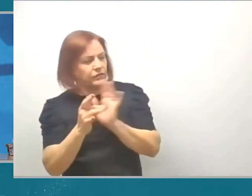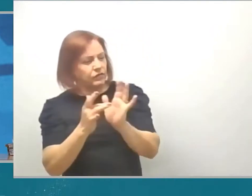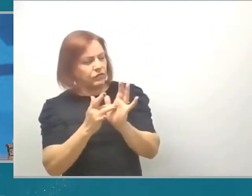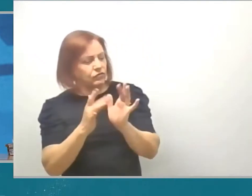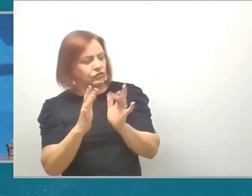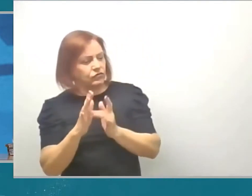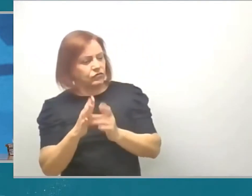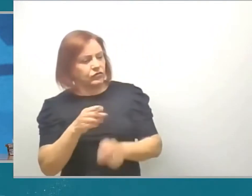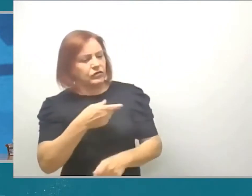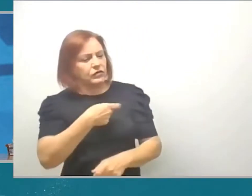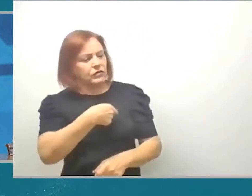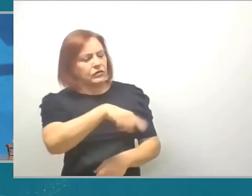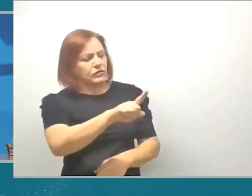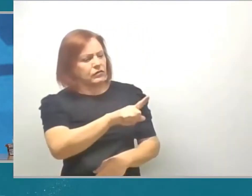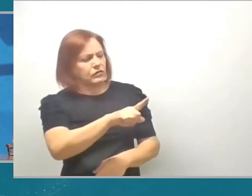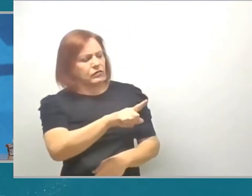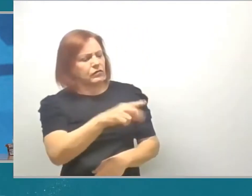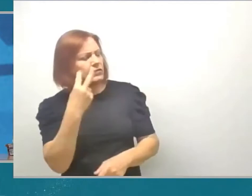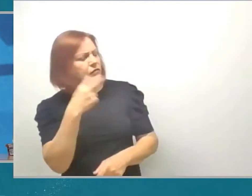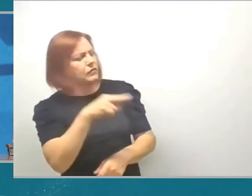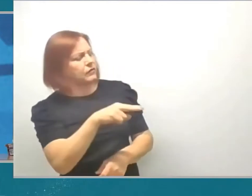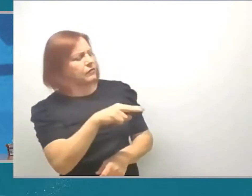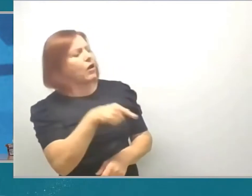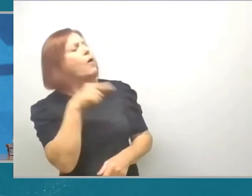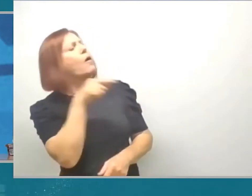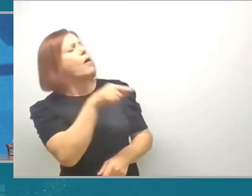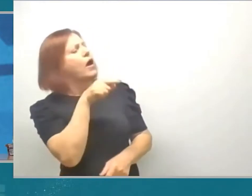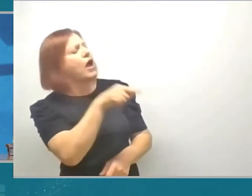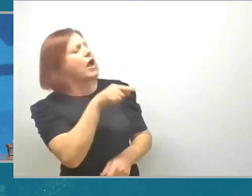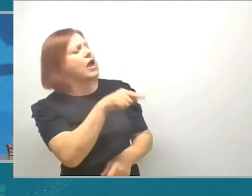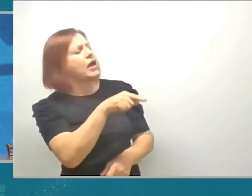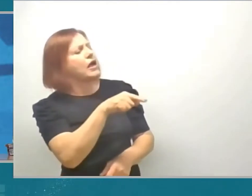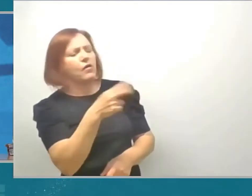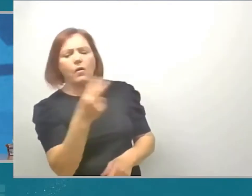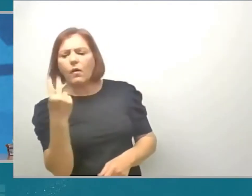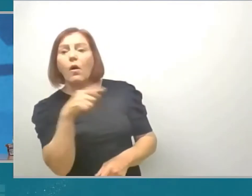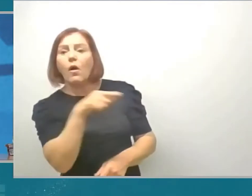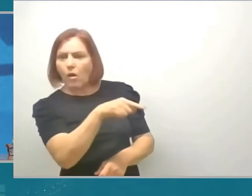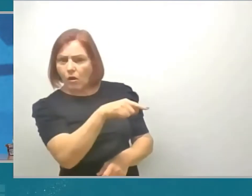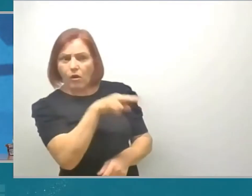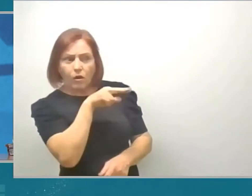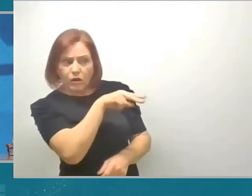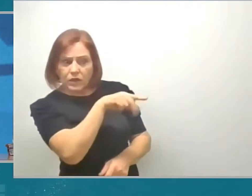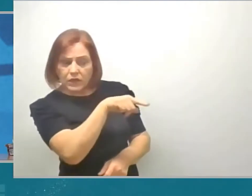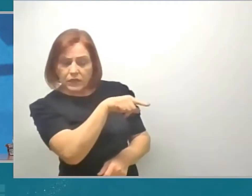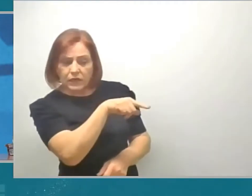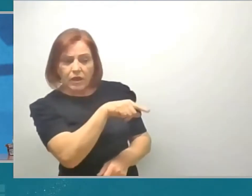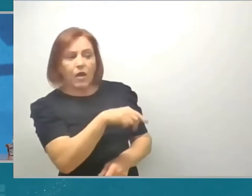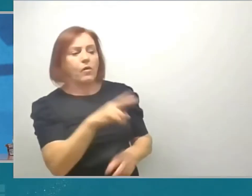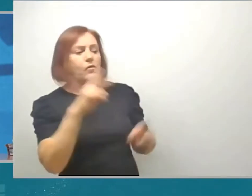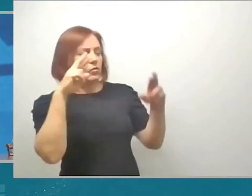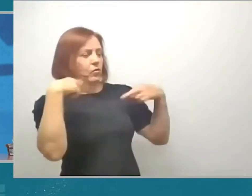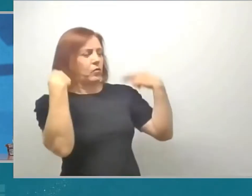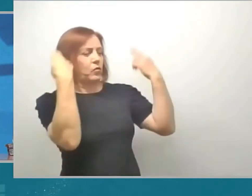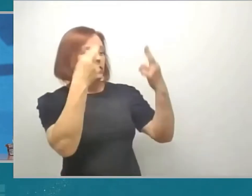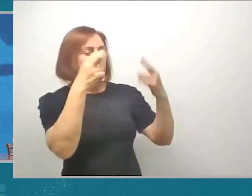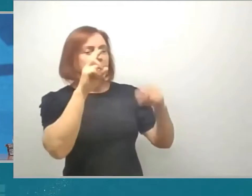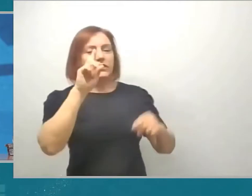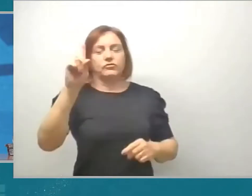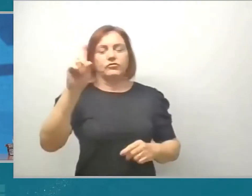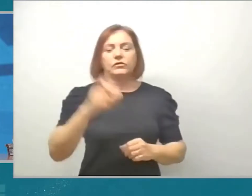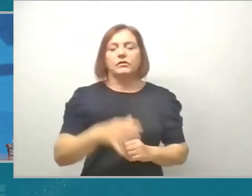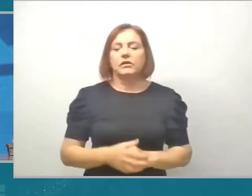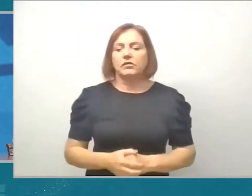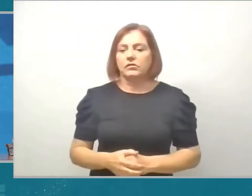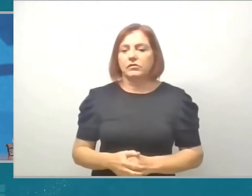Deus. Olha só, os dois discípulos de João Batista, obviamente, ouvindo